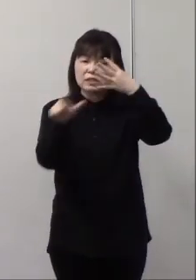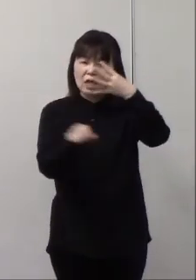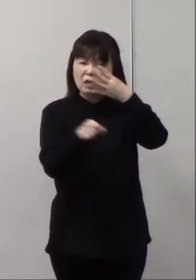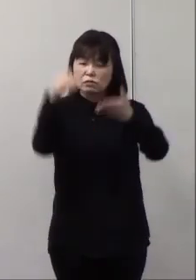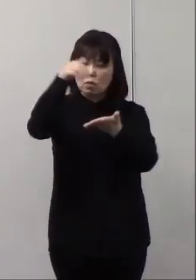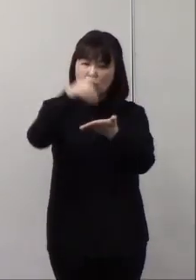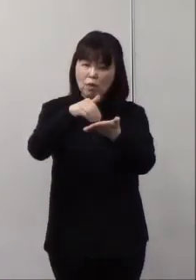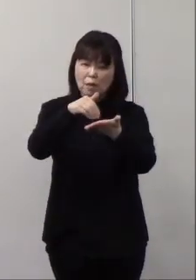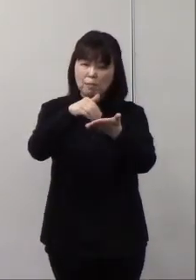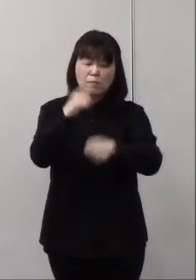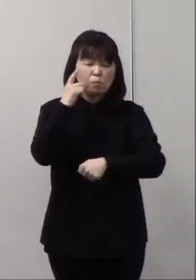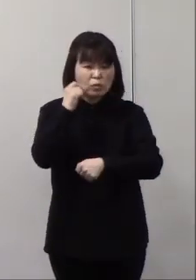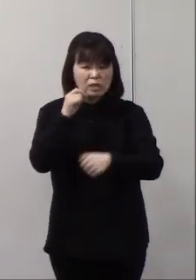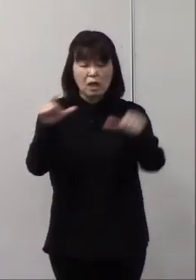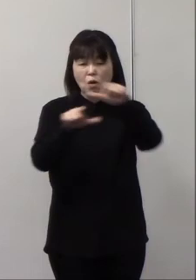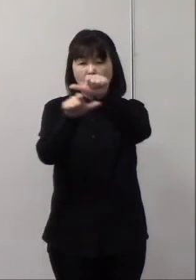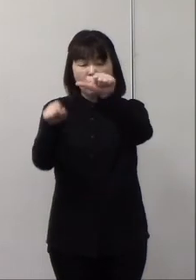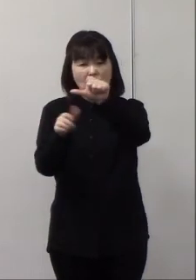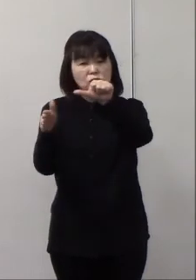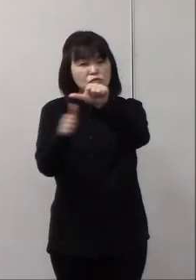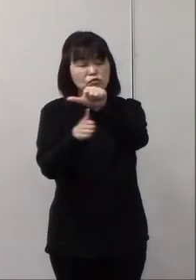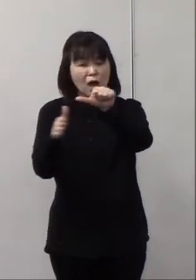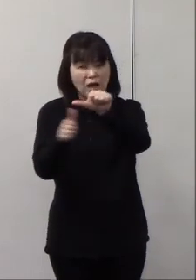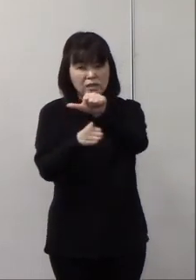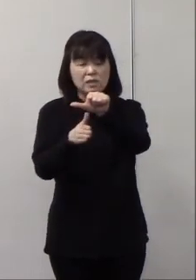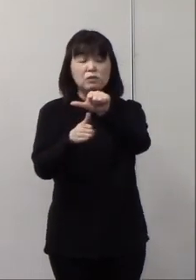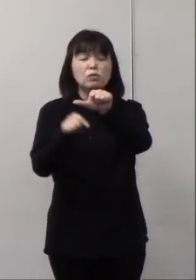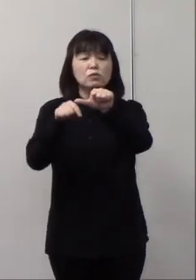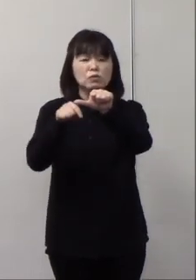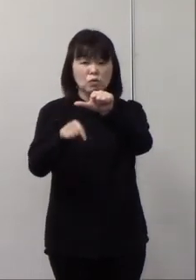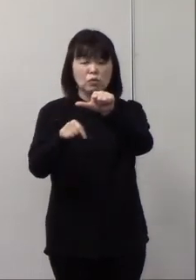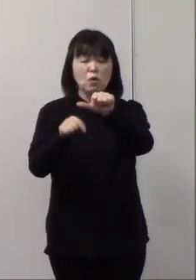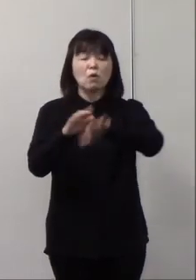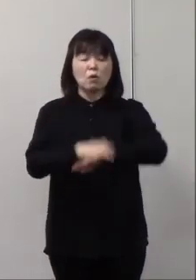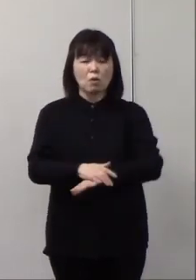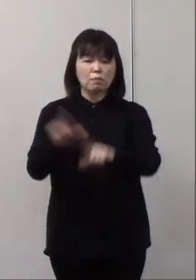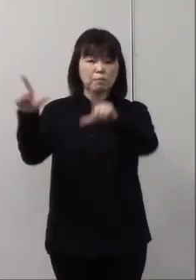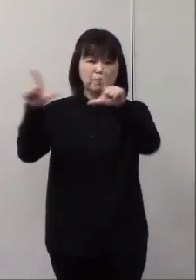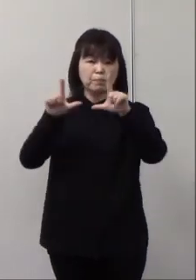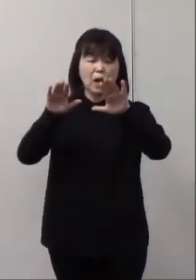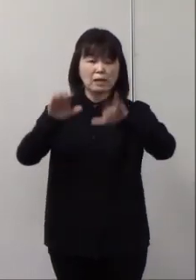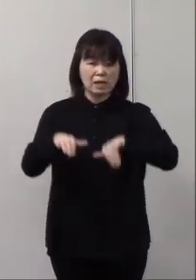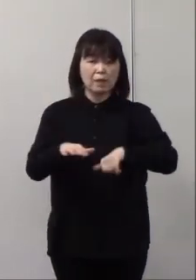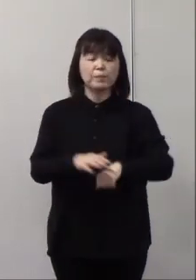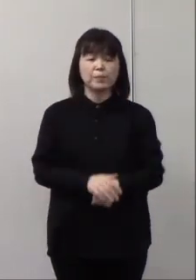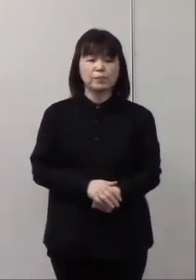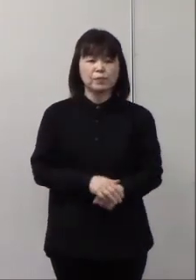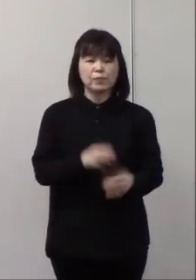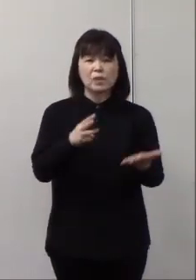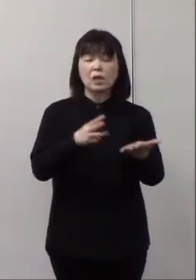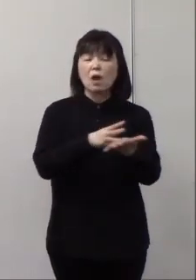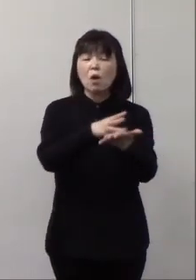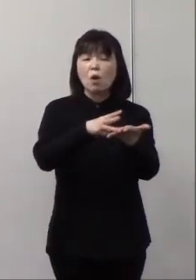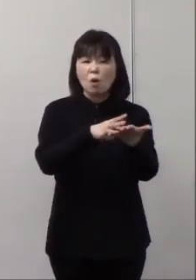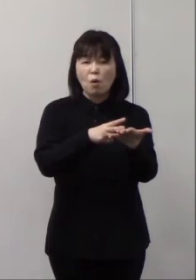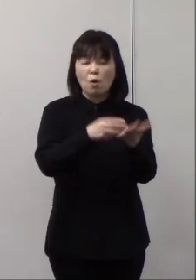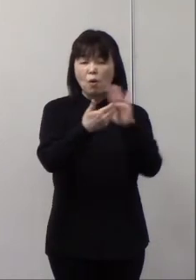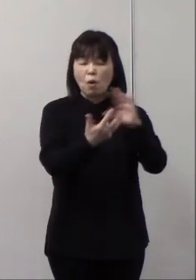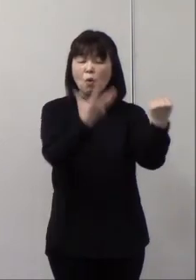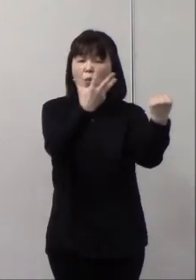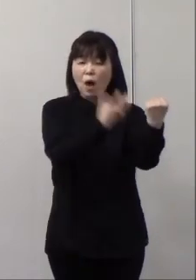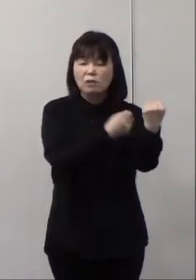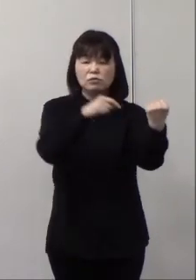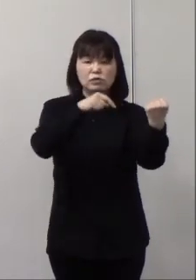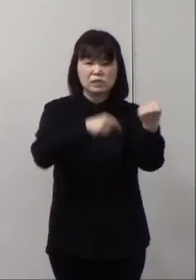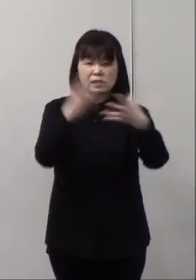話も出ているぐらい、なかなかそのワクチンそのものが契約分が